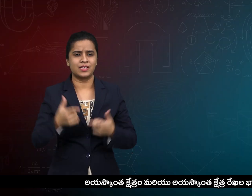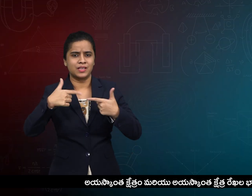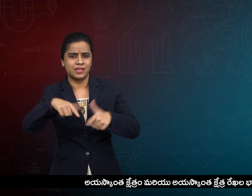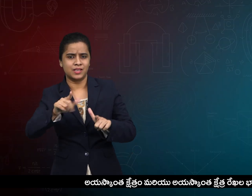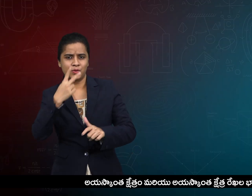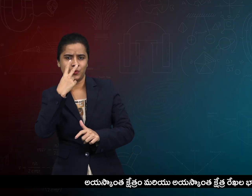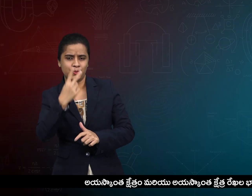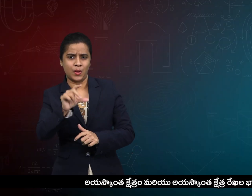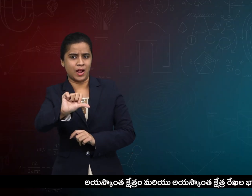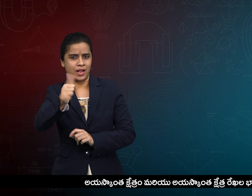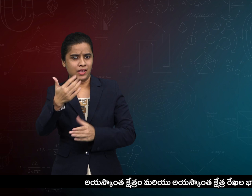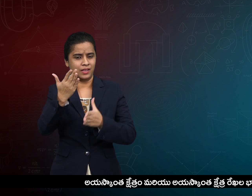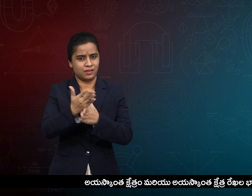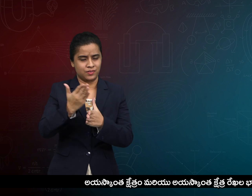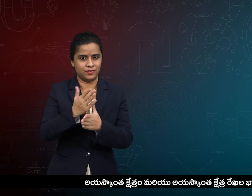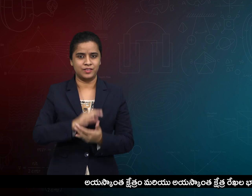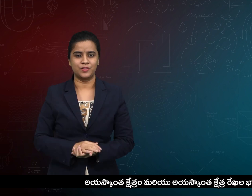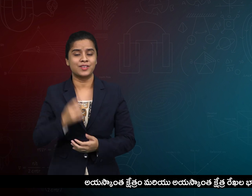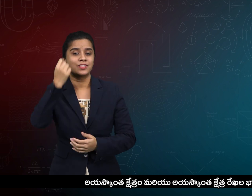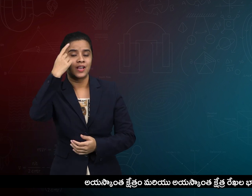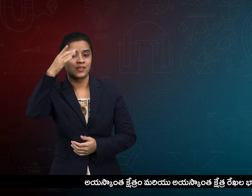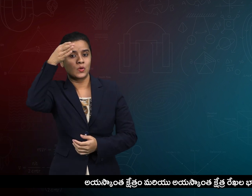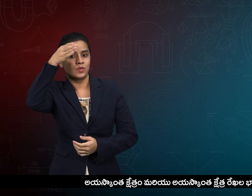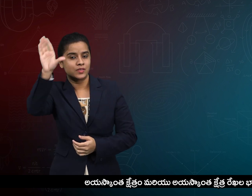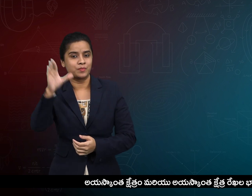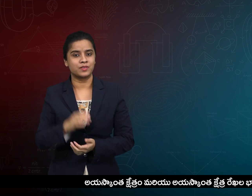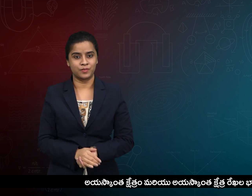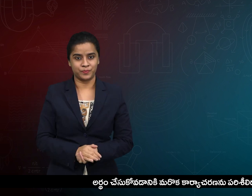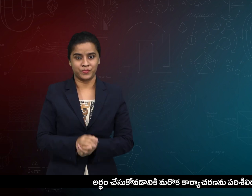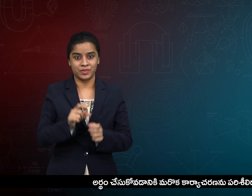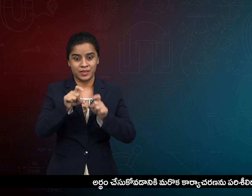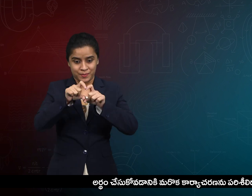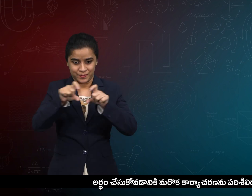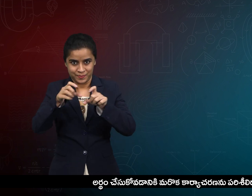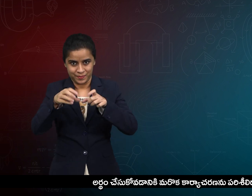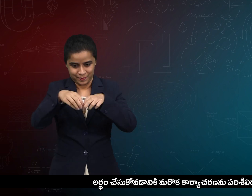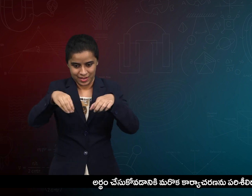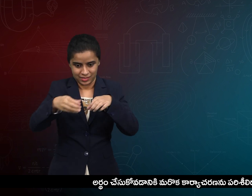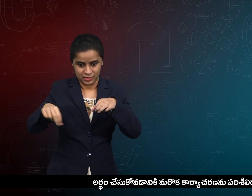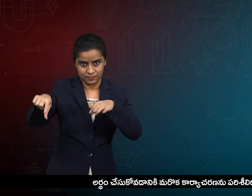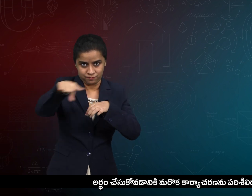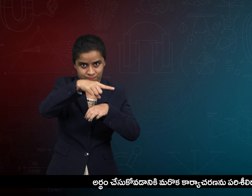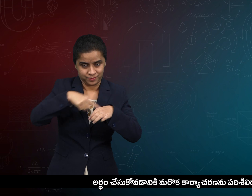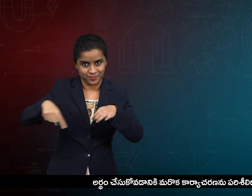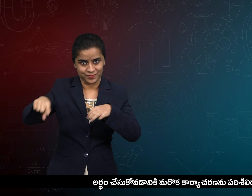అయస్కాంత క్షేత్రం మరియు అయస్కాంత క్షేత్ర రేఖల భావనను అర్థం చేసుకోవడానికి మరొక